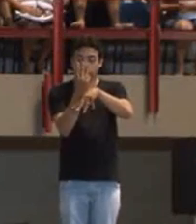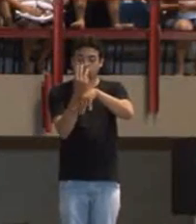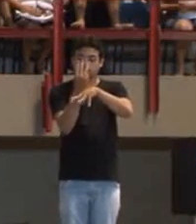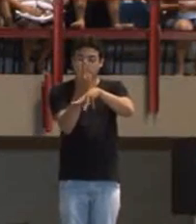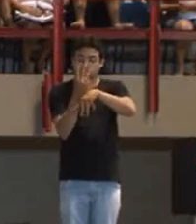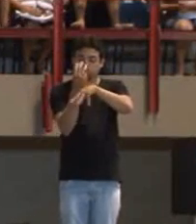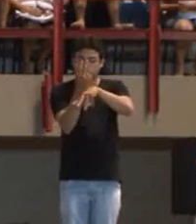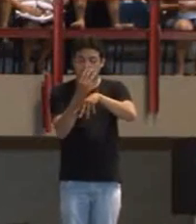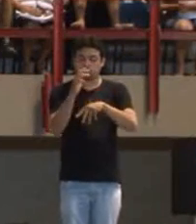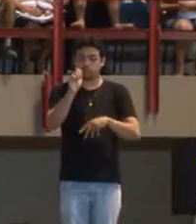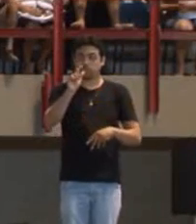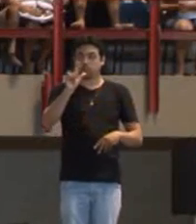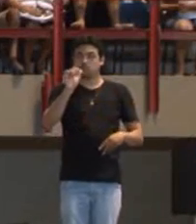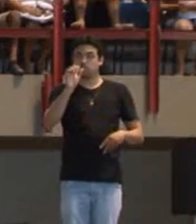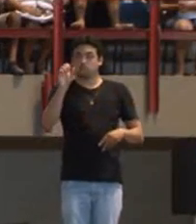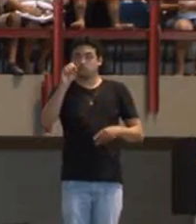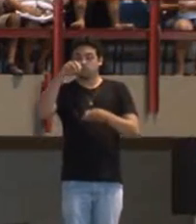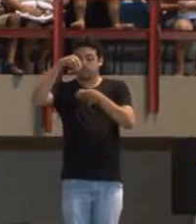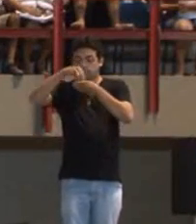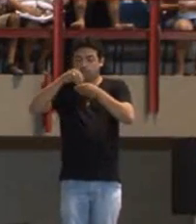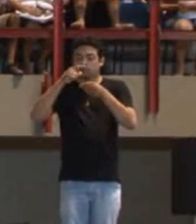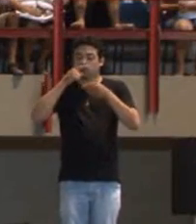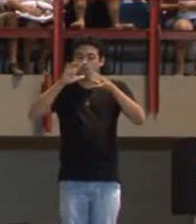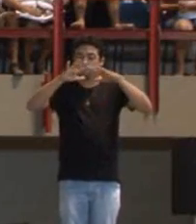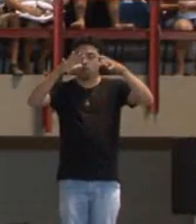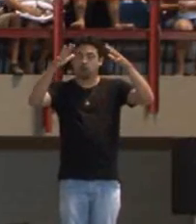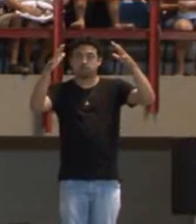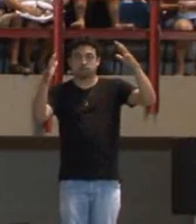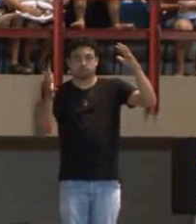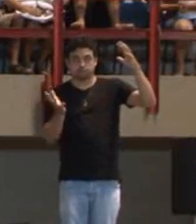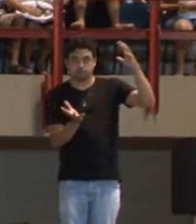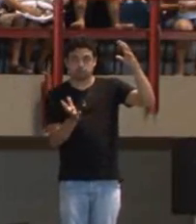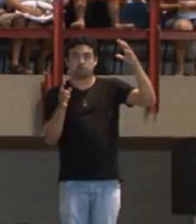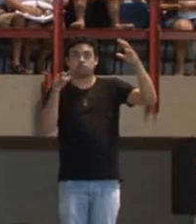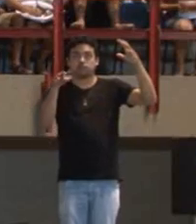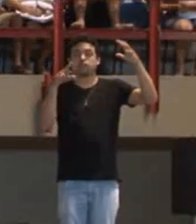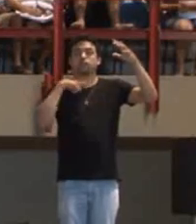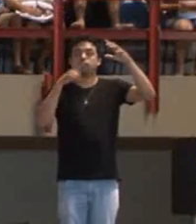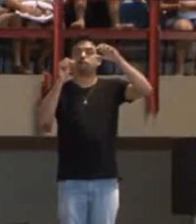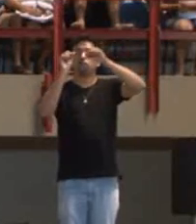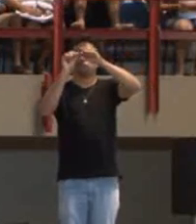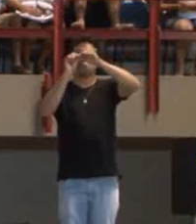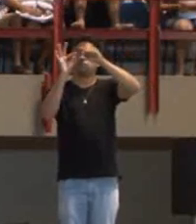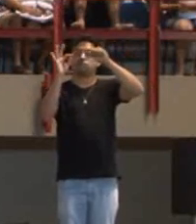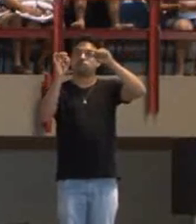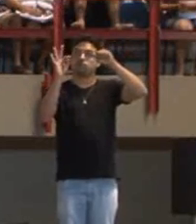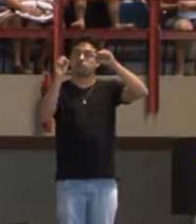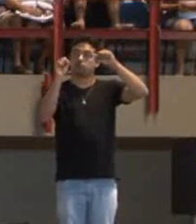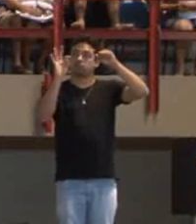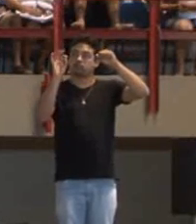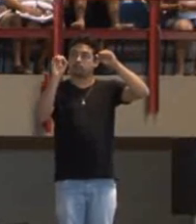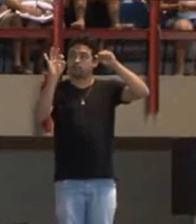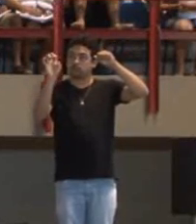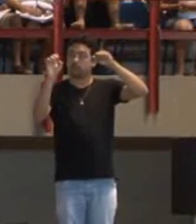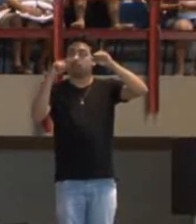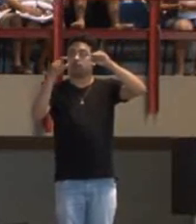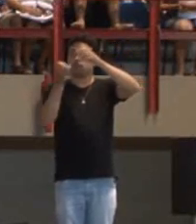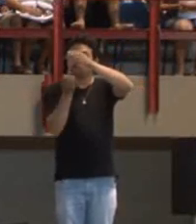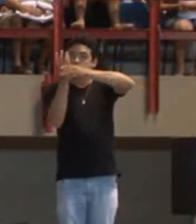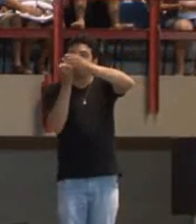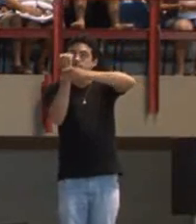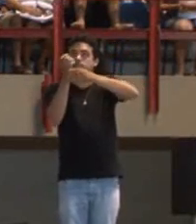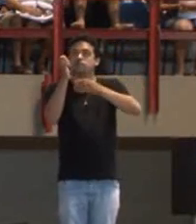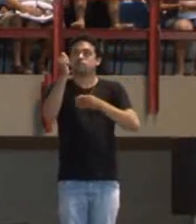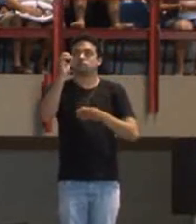ambientes marinhos. E essas algas, elas fazem processo de fotossíntese, que produz oxigênio.